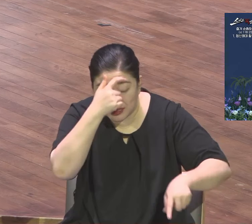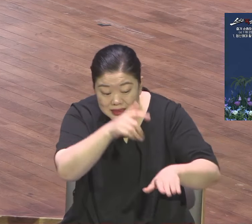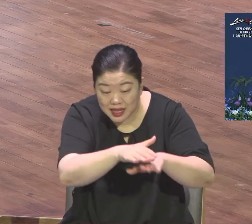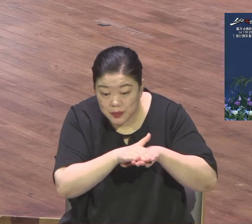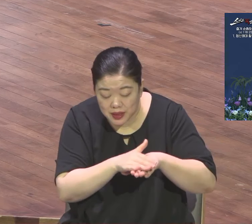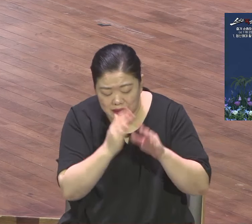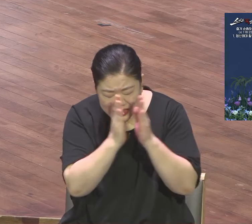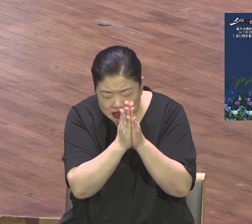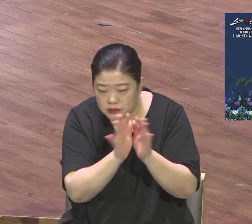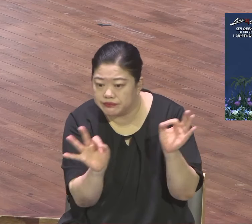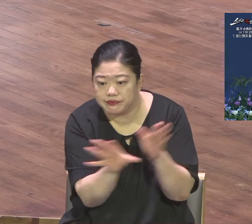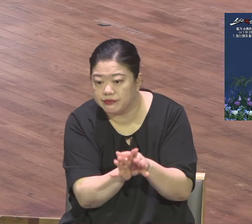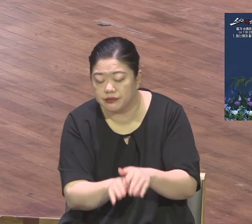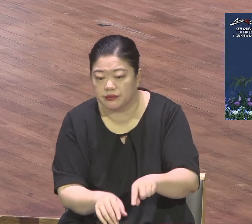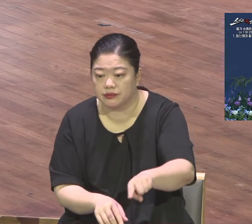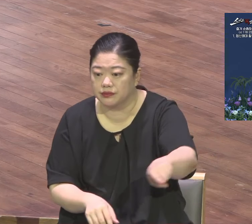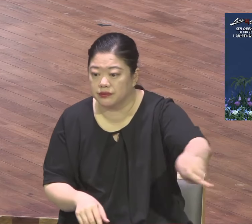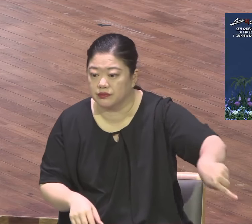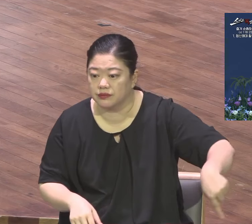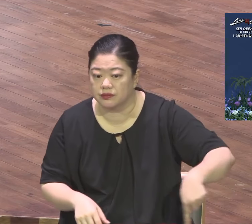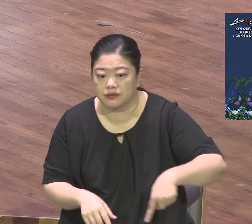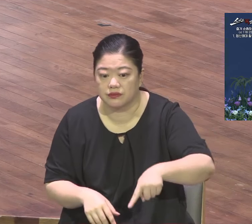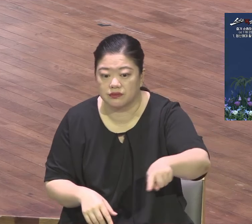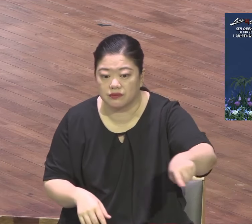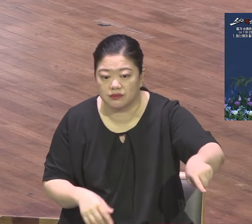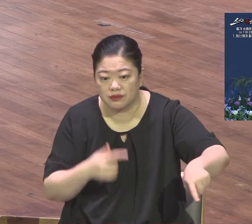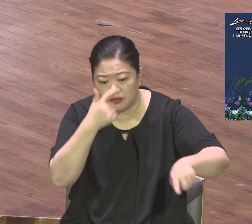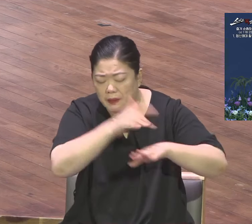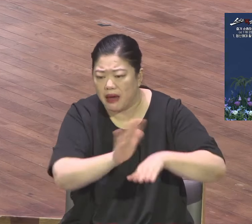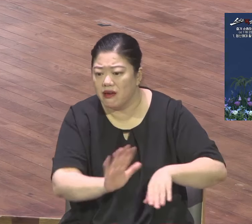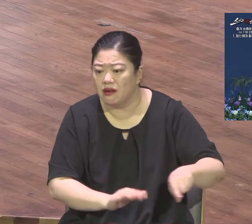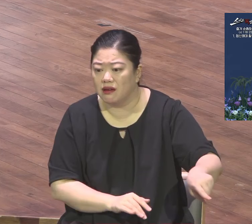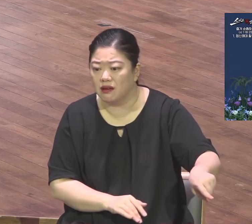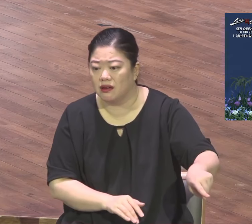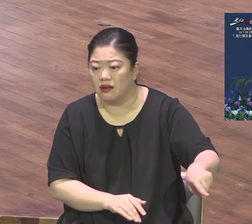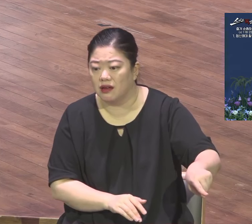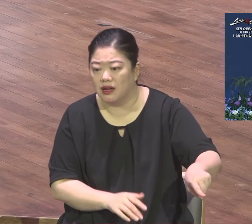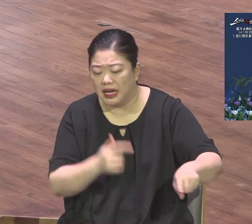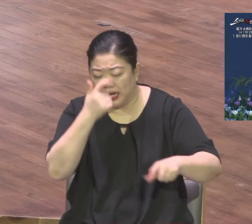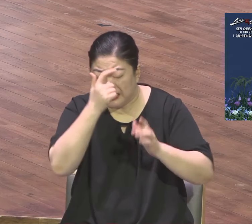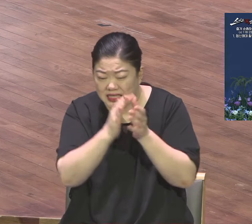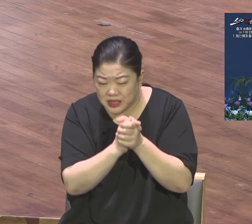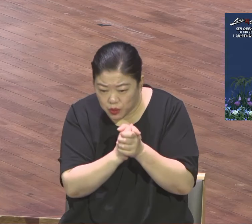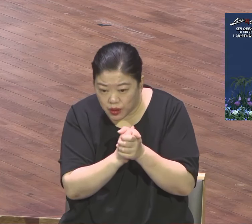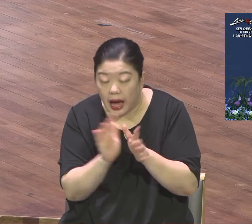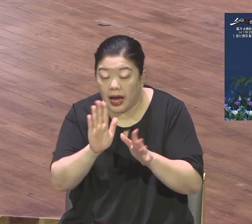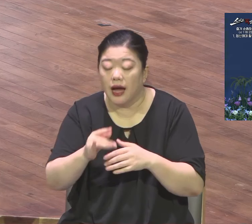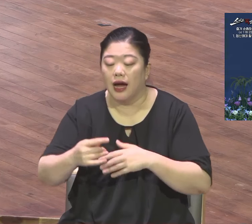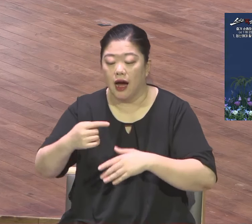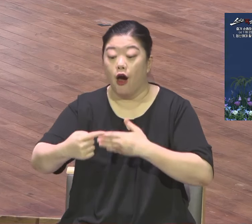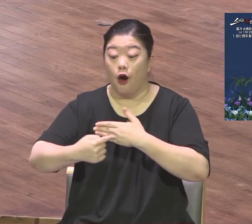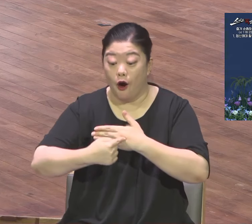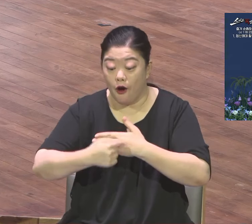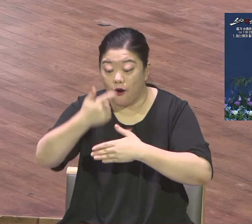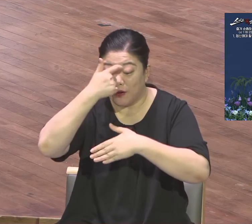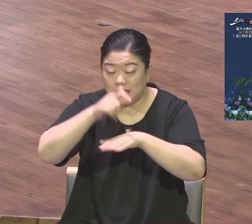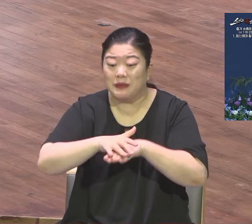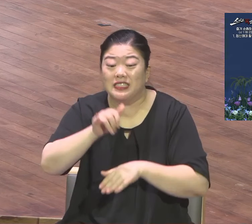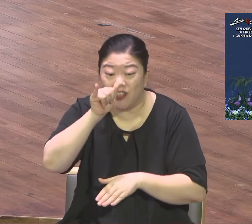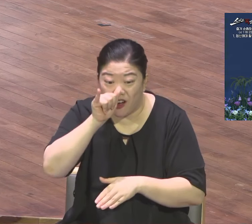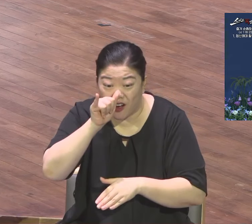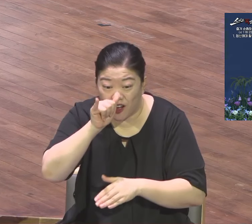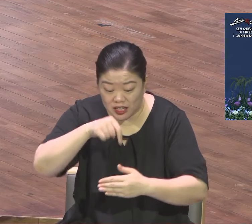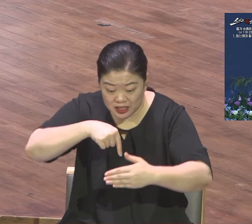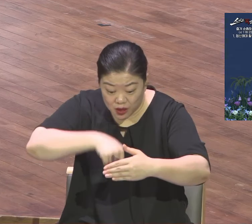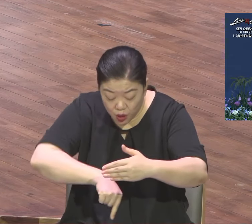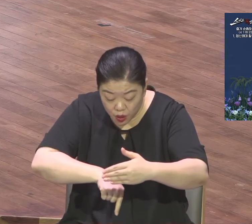하나님이 원하는 예배, 기도 예배 안 했단 말이 아니에요. 하나님이 원하시는 예배, 기도